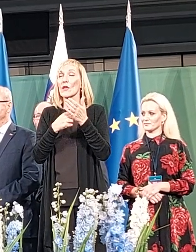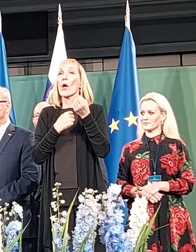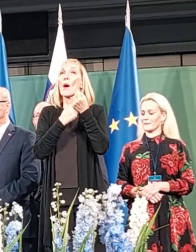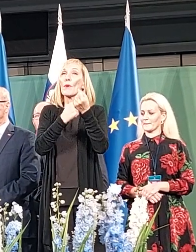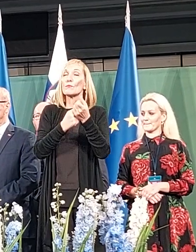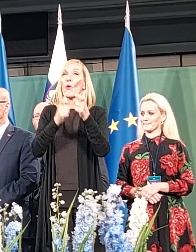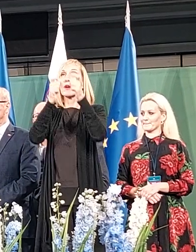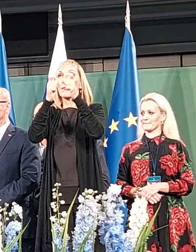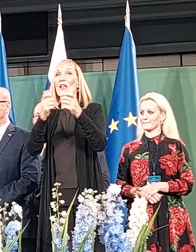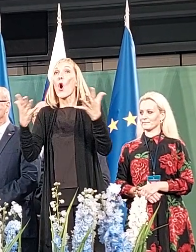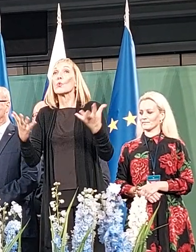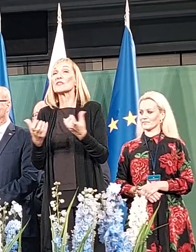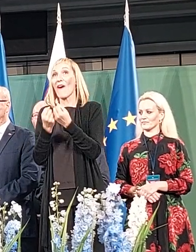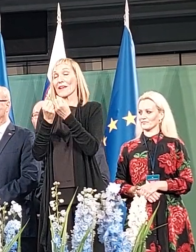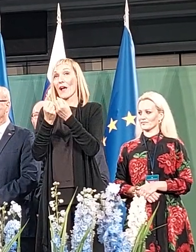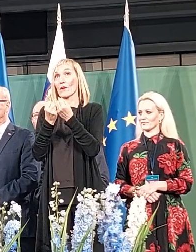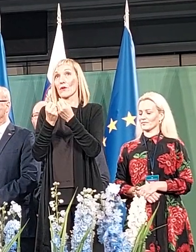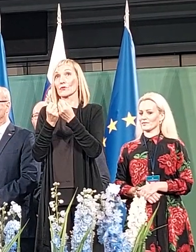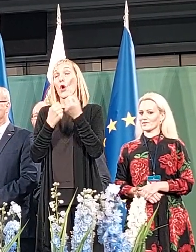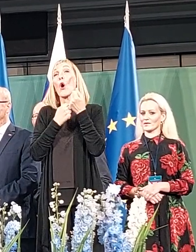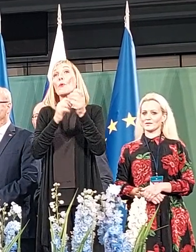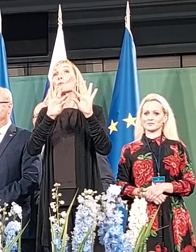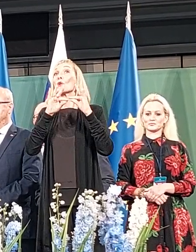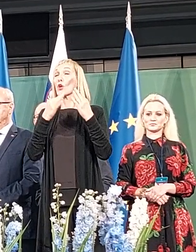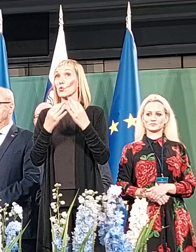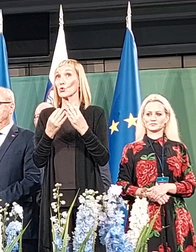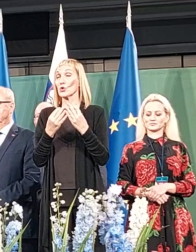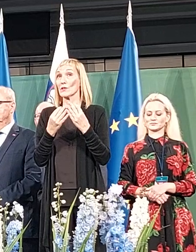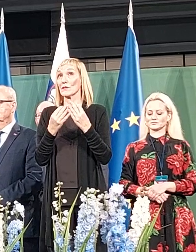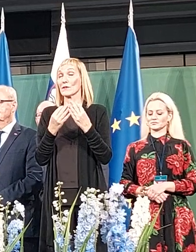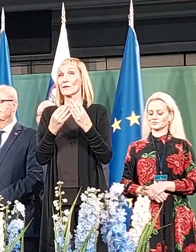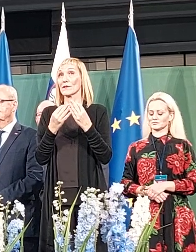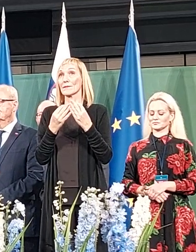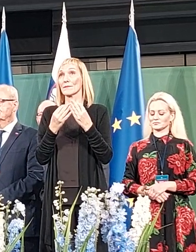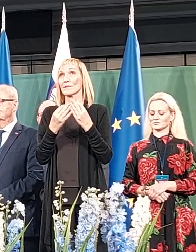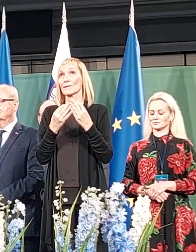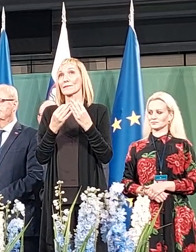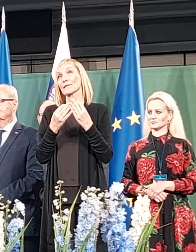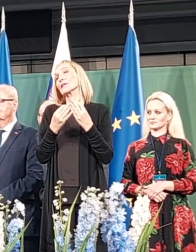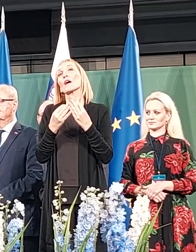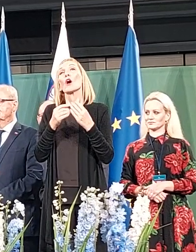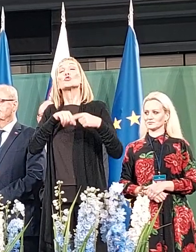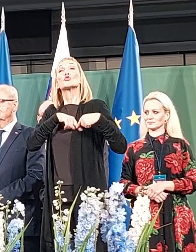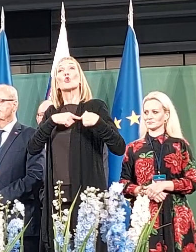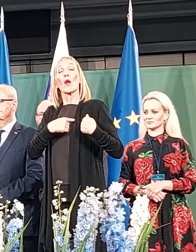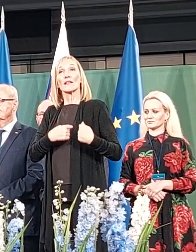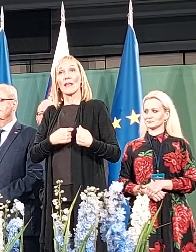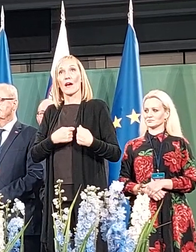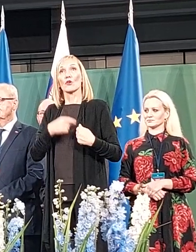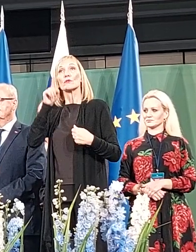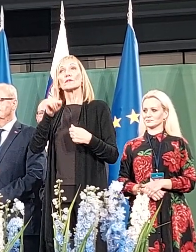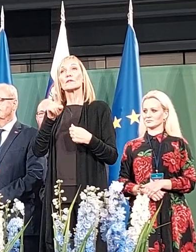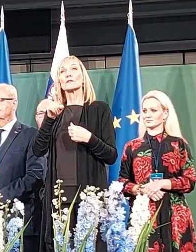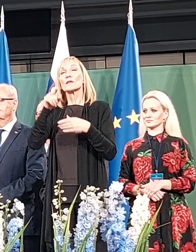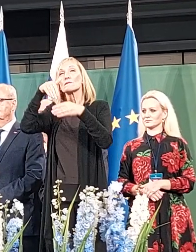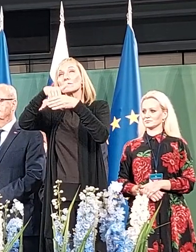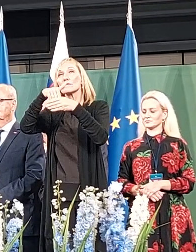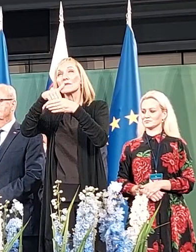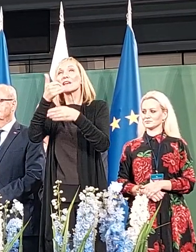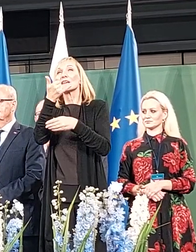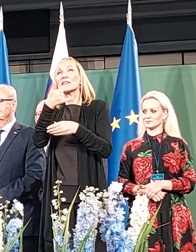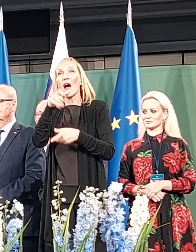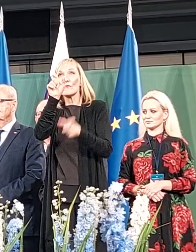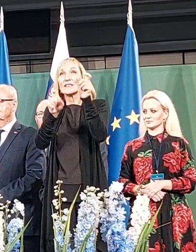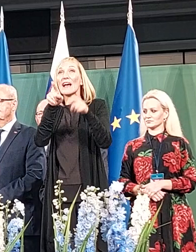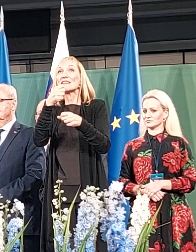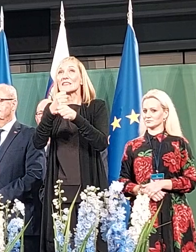in podjetjem, kot je podpora družini, kot je solidarnost, in pomen tega, da vsak,